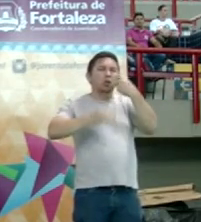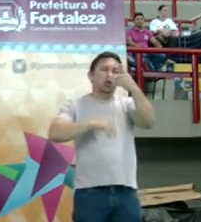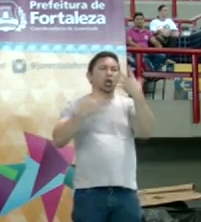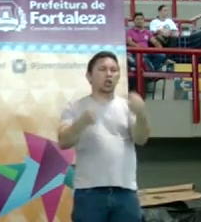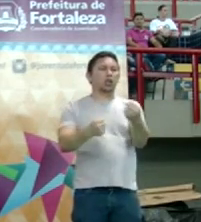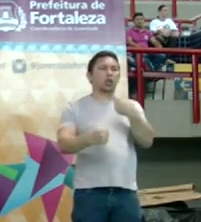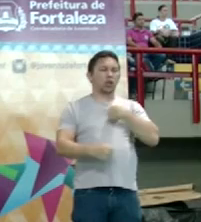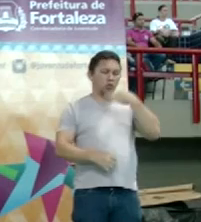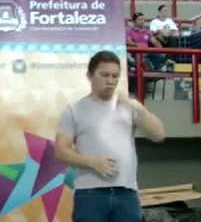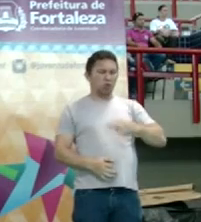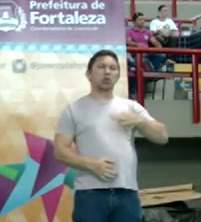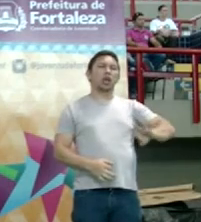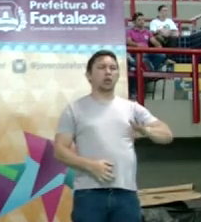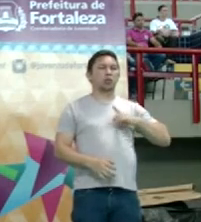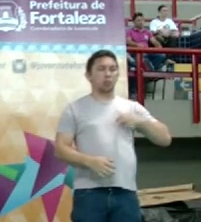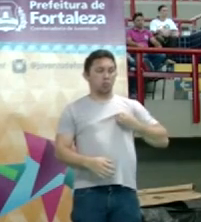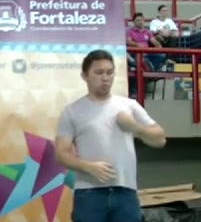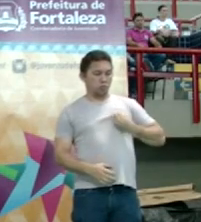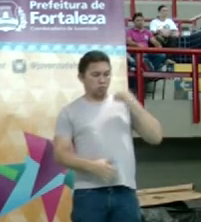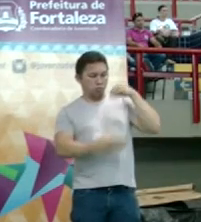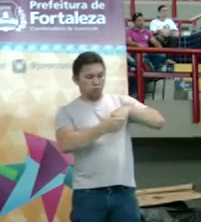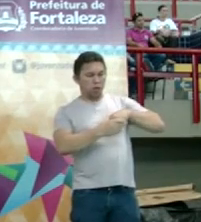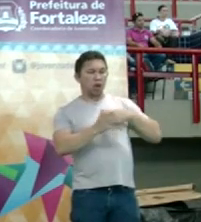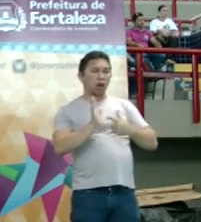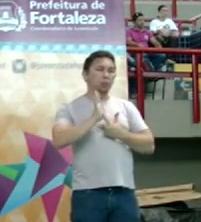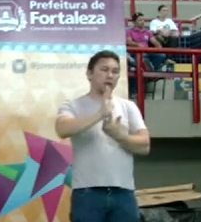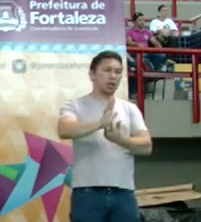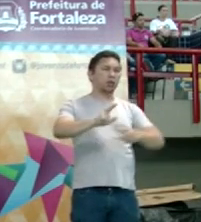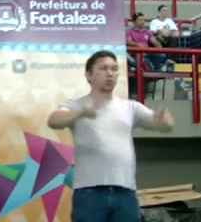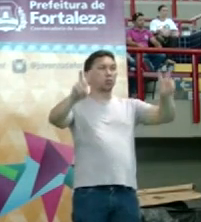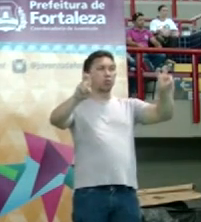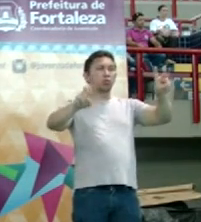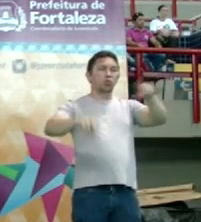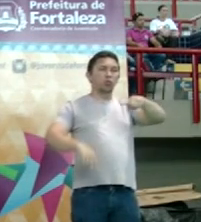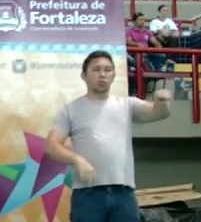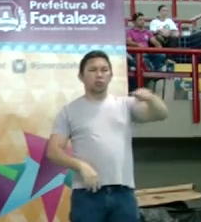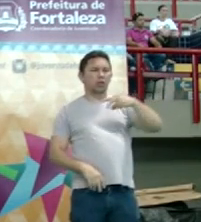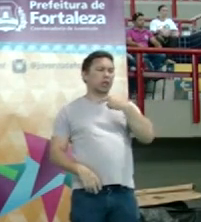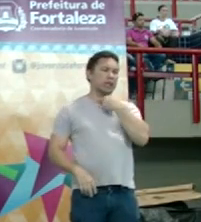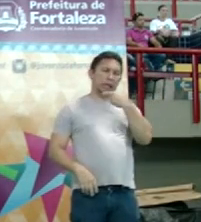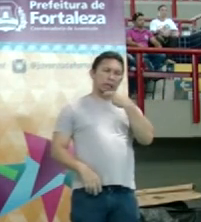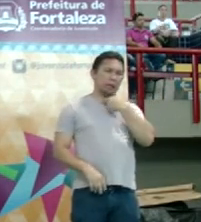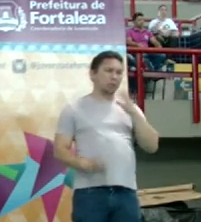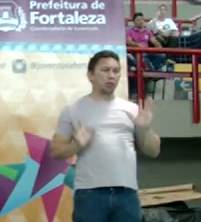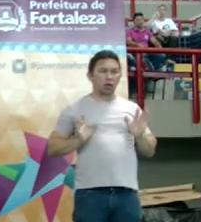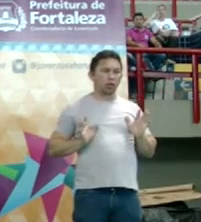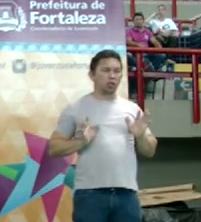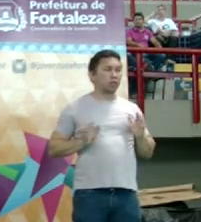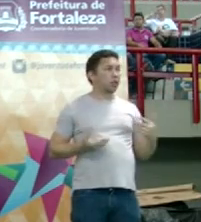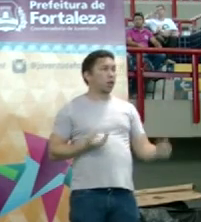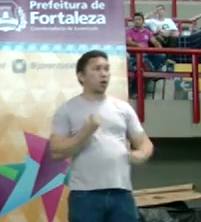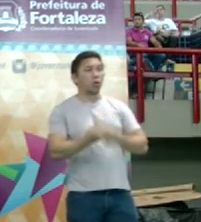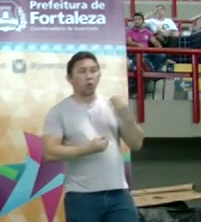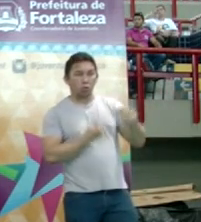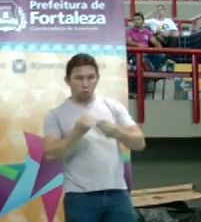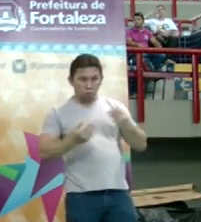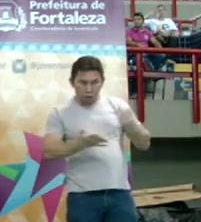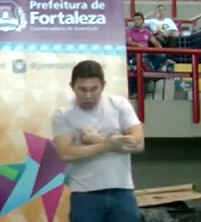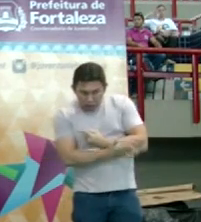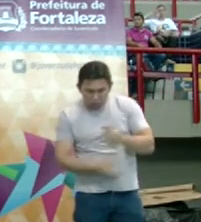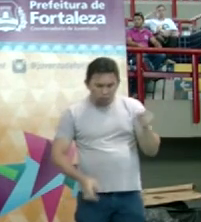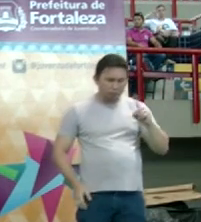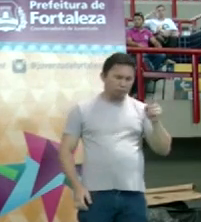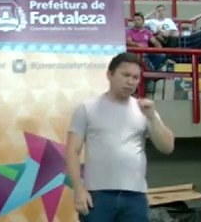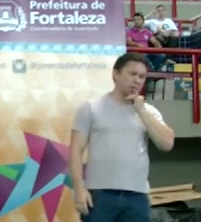correto. Então, a apresentação do assunto, você não deve. Eu não estou dizendo que é